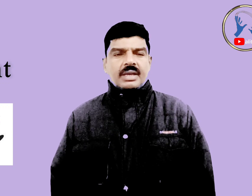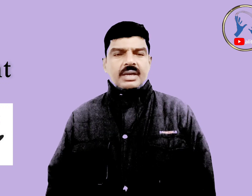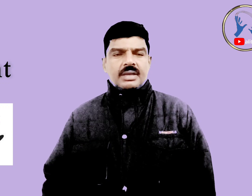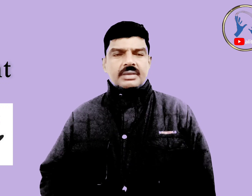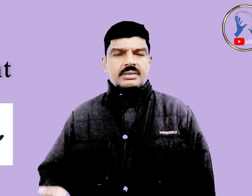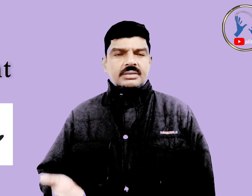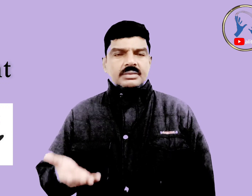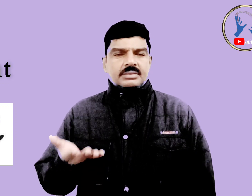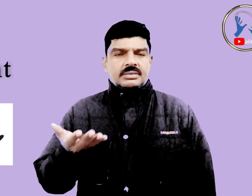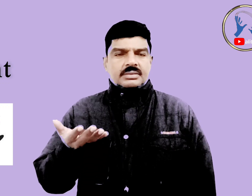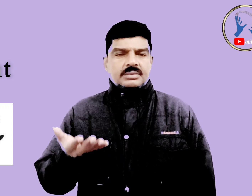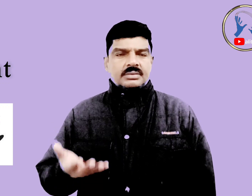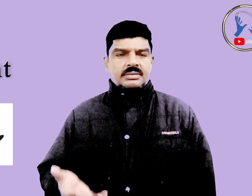हल्का।